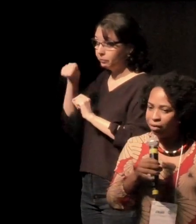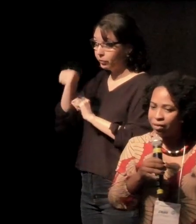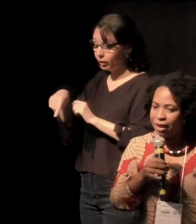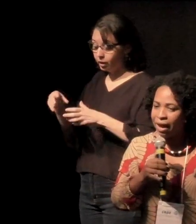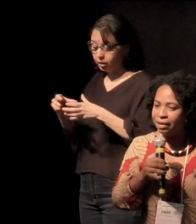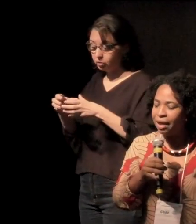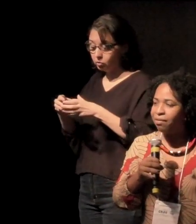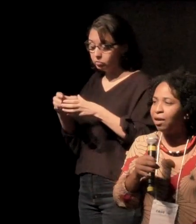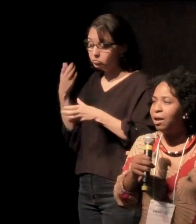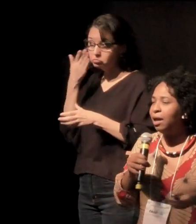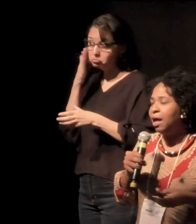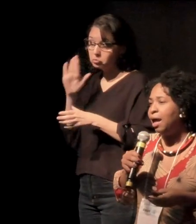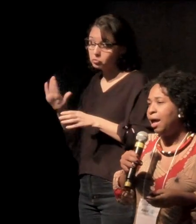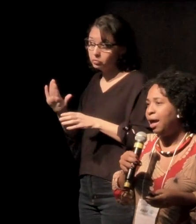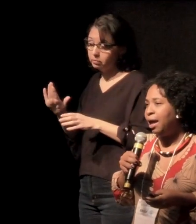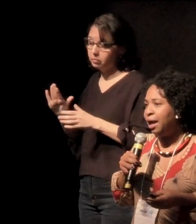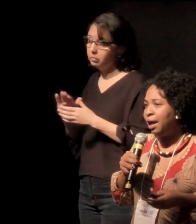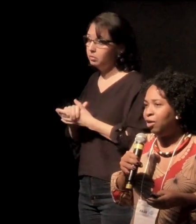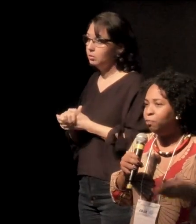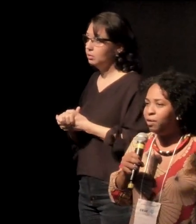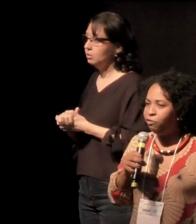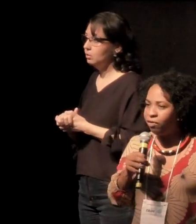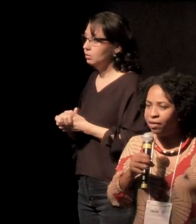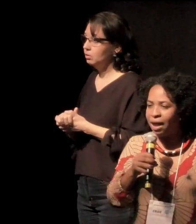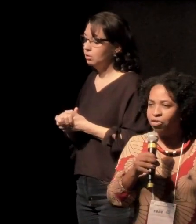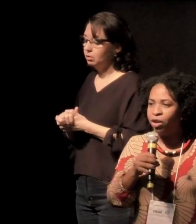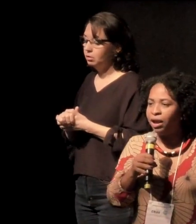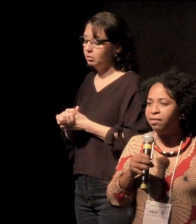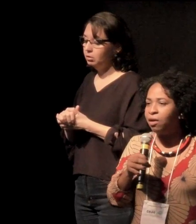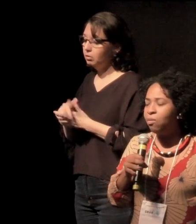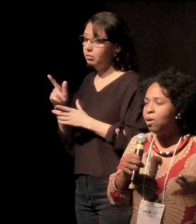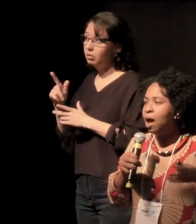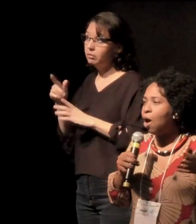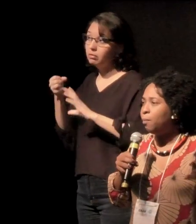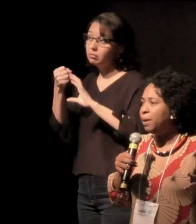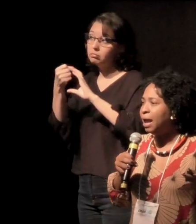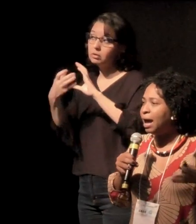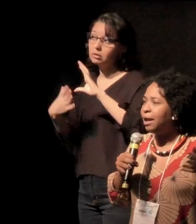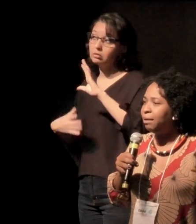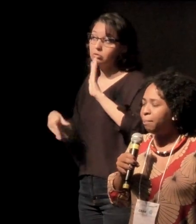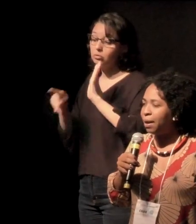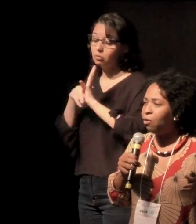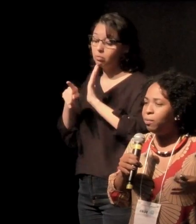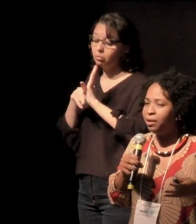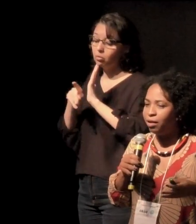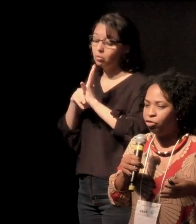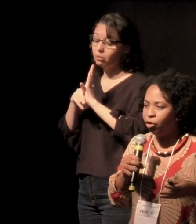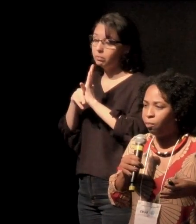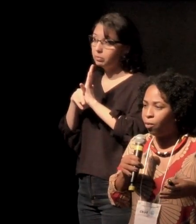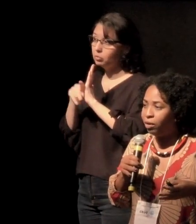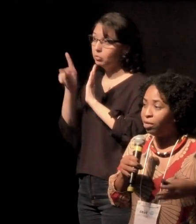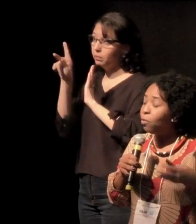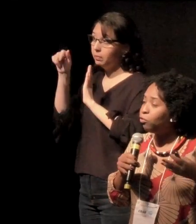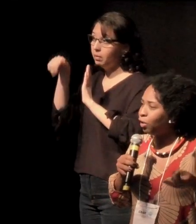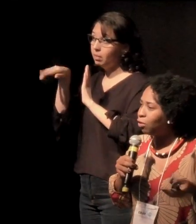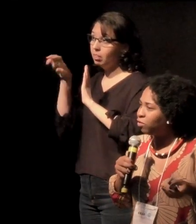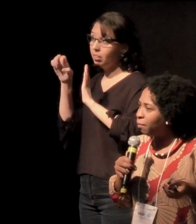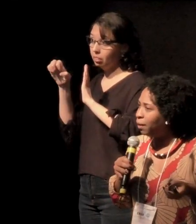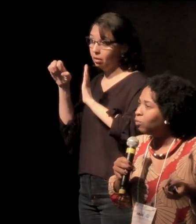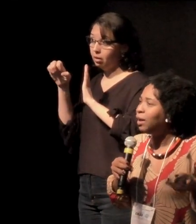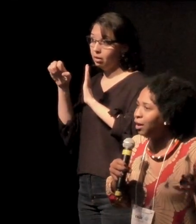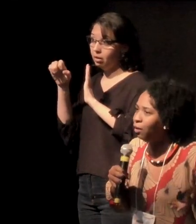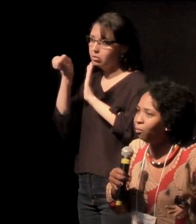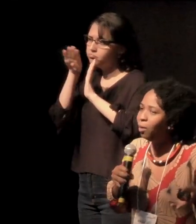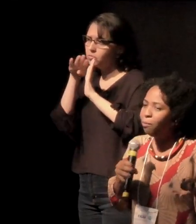de da dessa especificidade em relação ao pinae para a comunidade quilombolas e quando